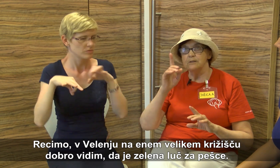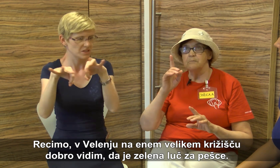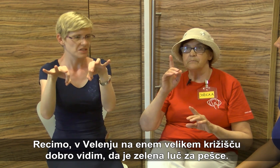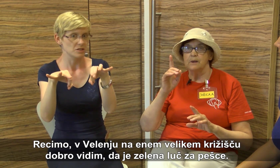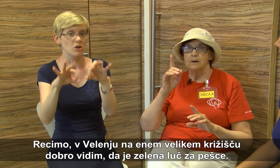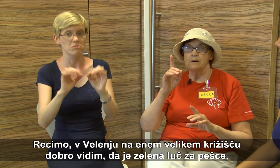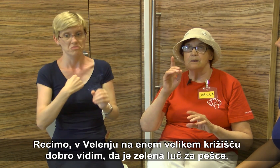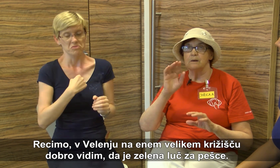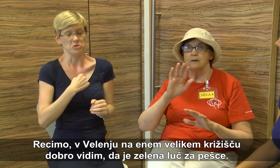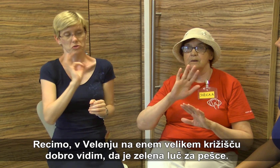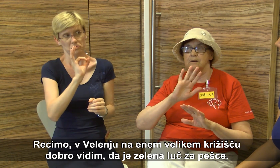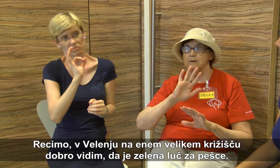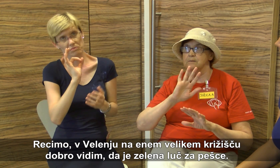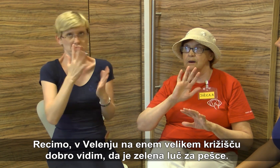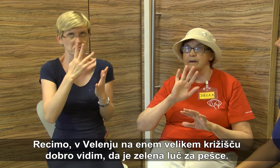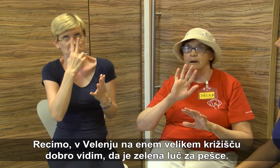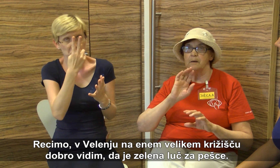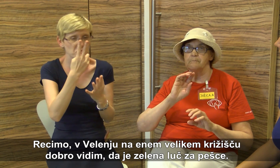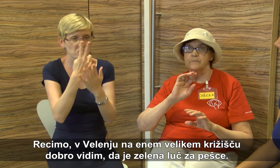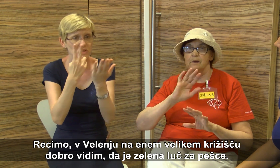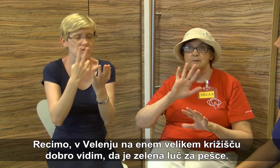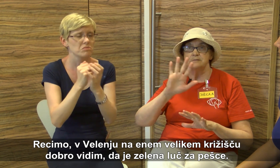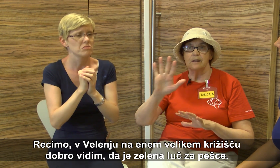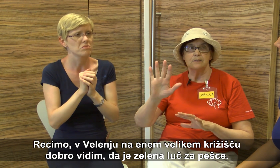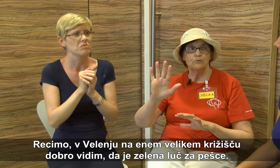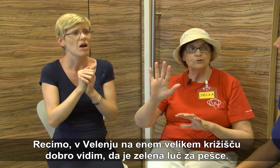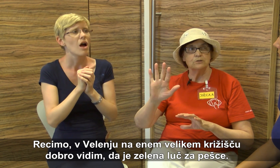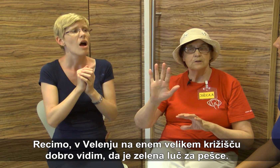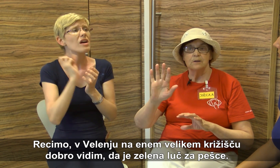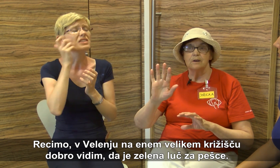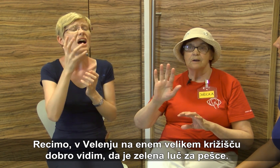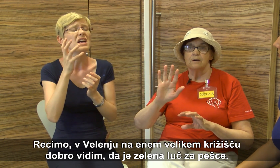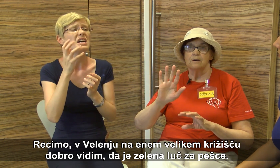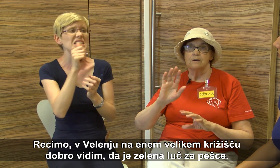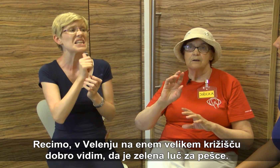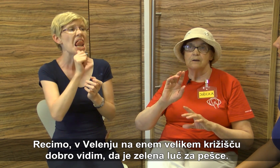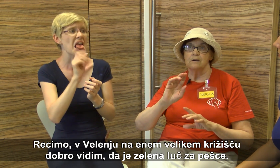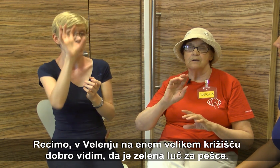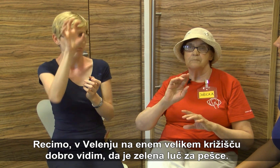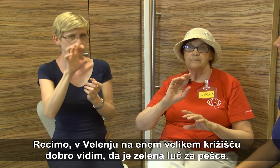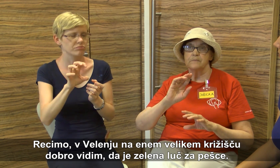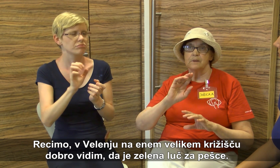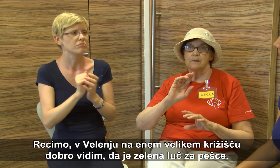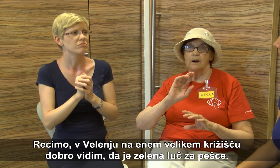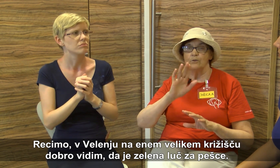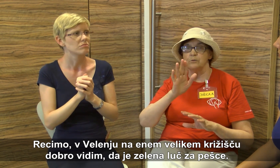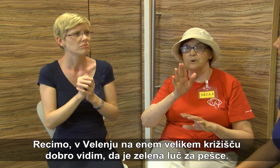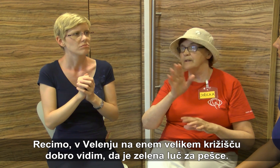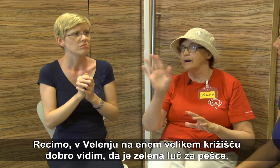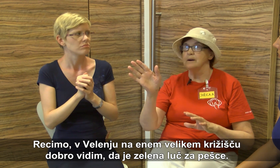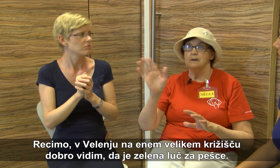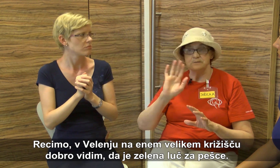Dobar vidim, da je zelena luč.